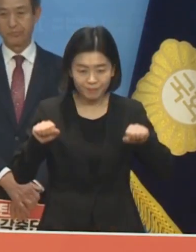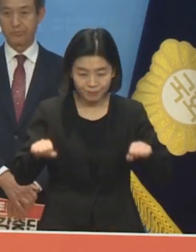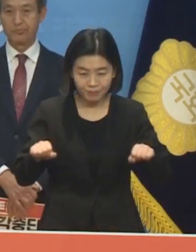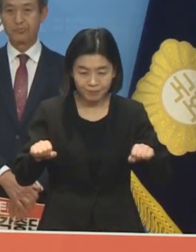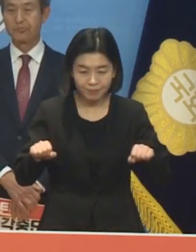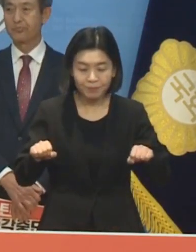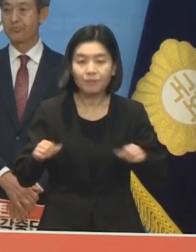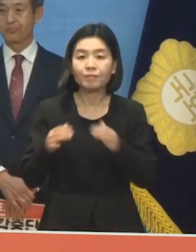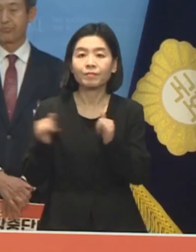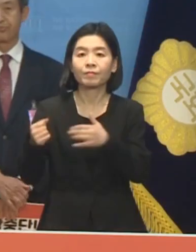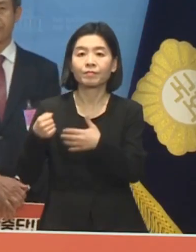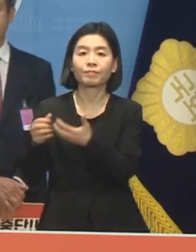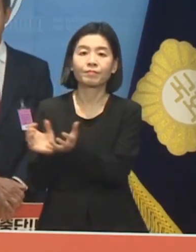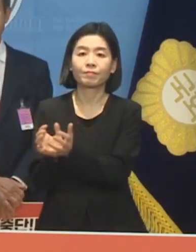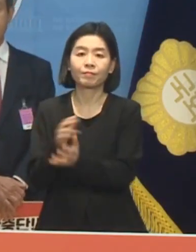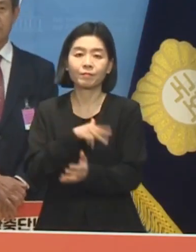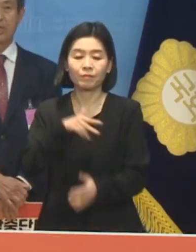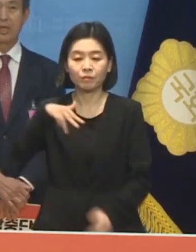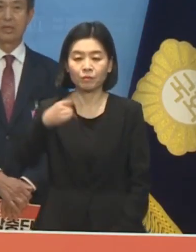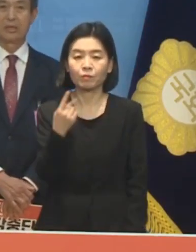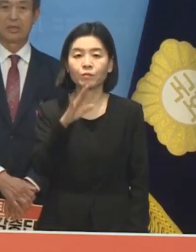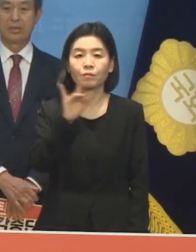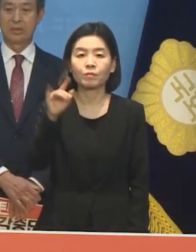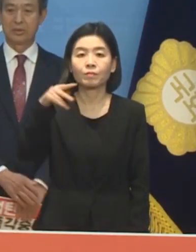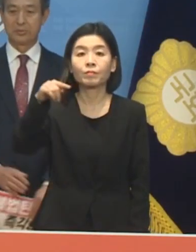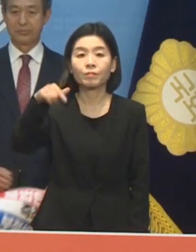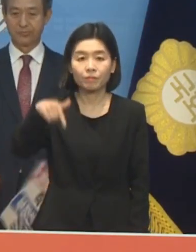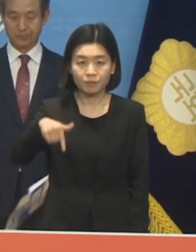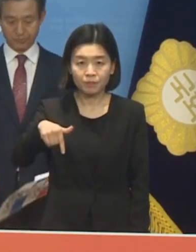안녕하십니까. 국민의힘 조배수 의원입니다.